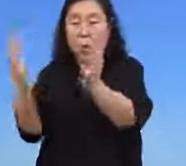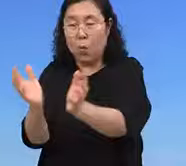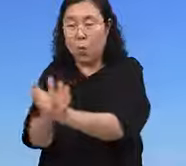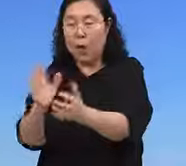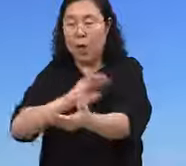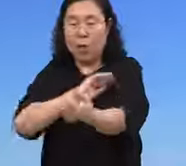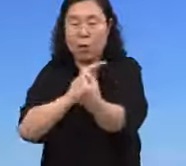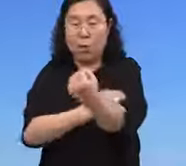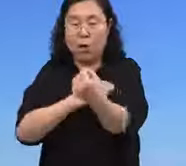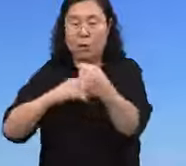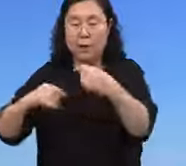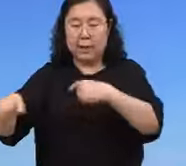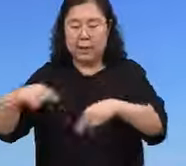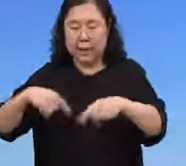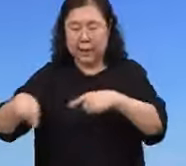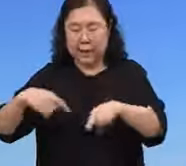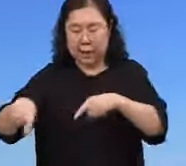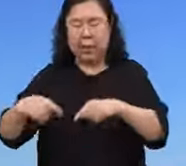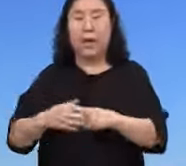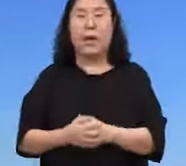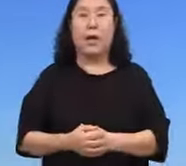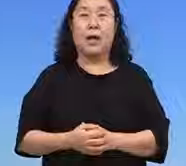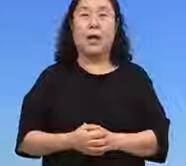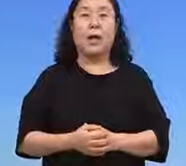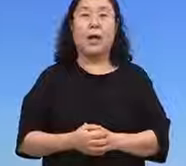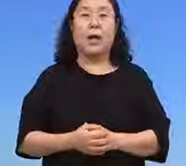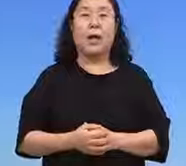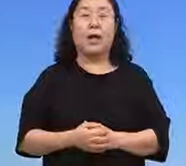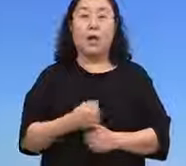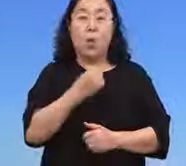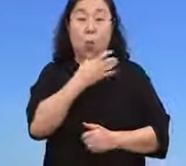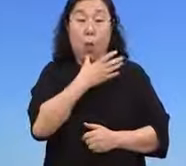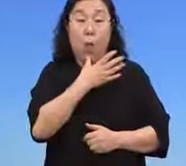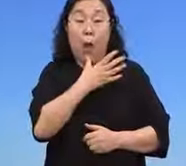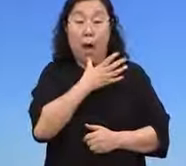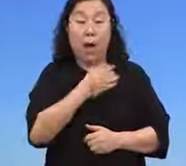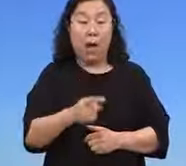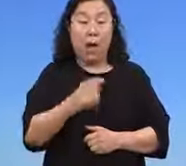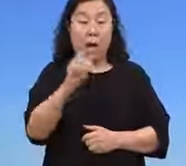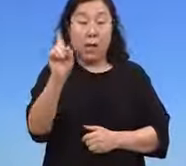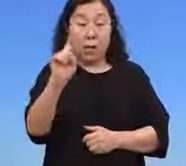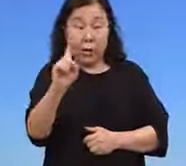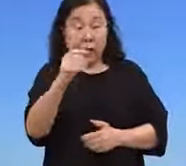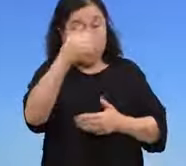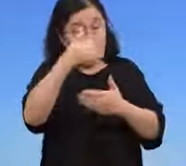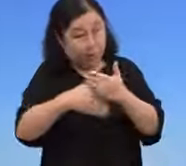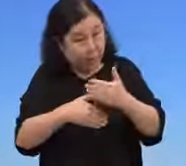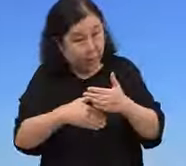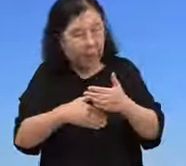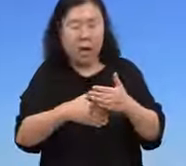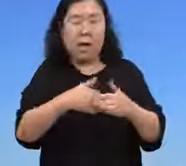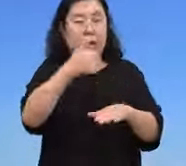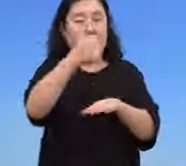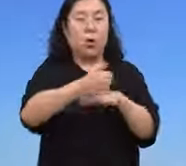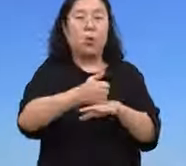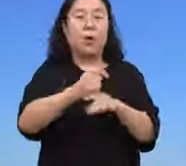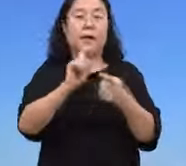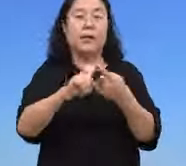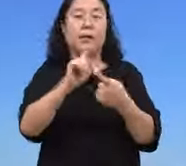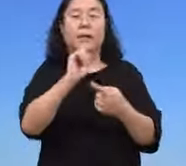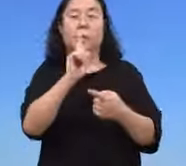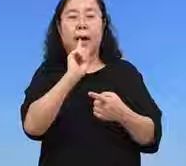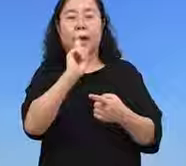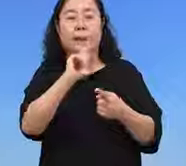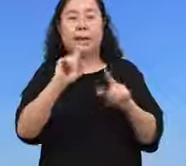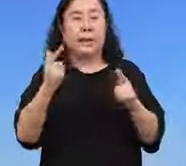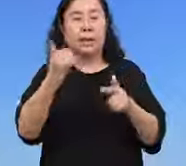여기 보니까요, 주인의 칭찬 초점이 우와 10개나 남겼어? 너 대단하다. 결과에 대한 얘기를 한마디도 안